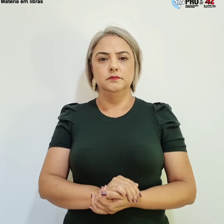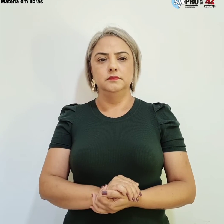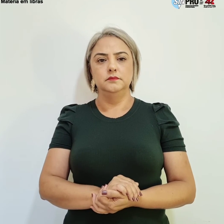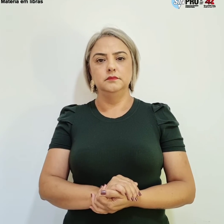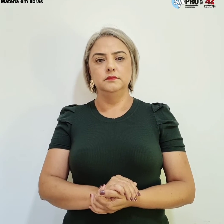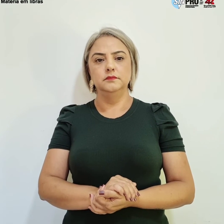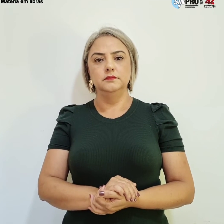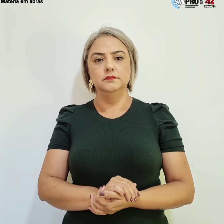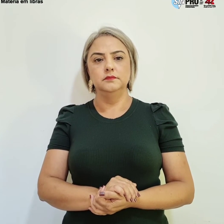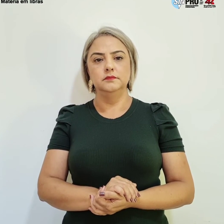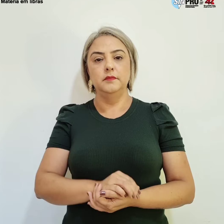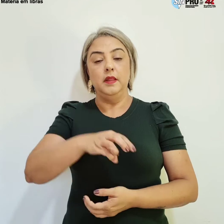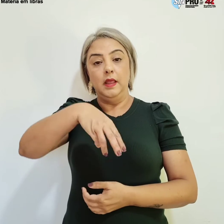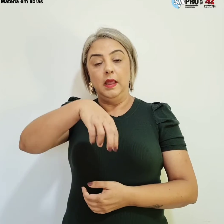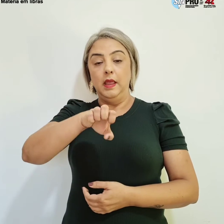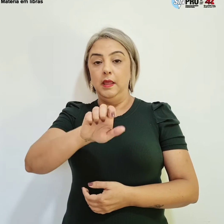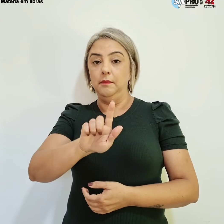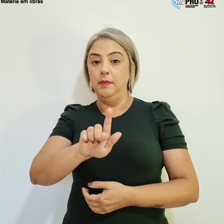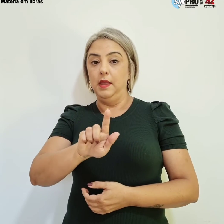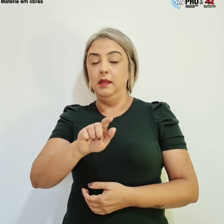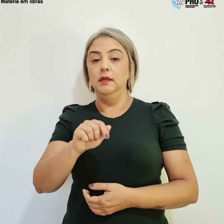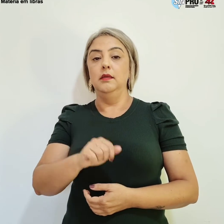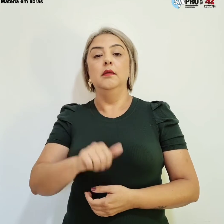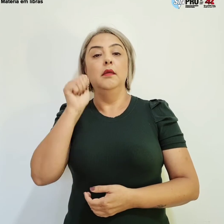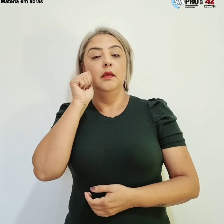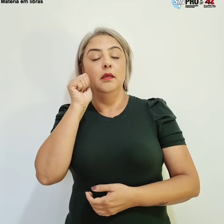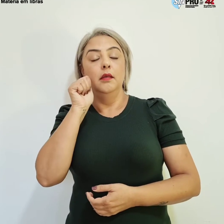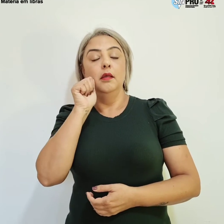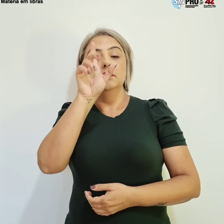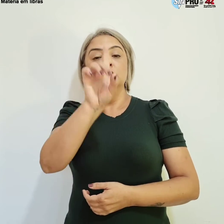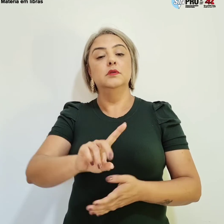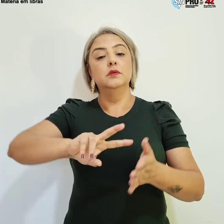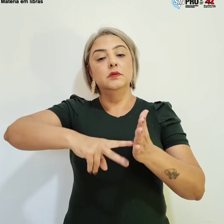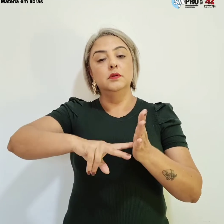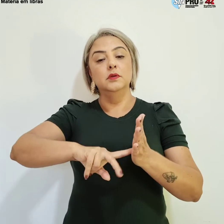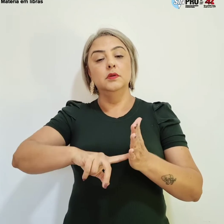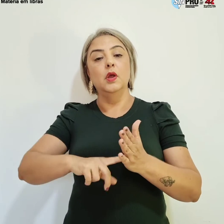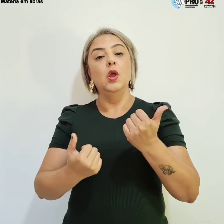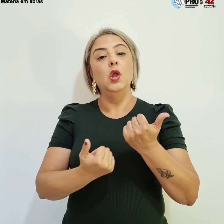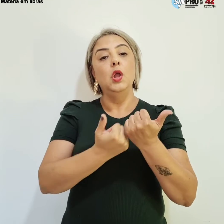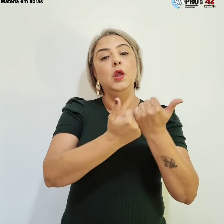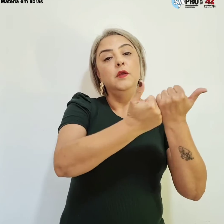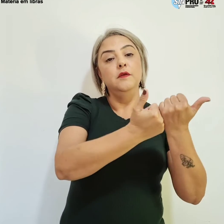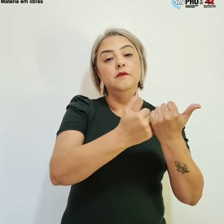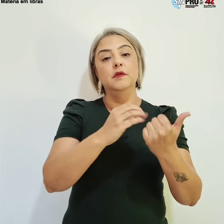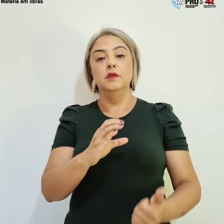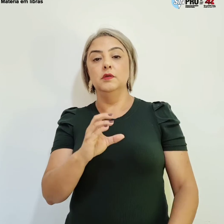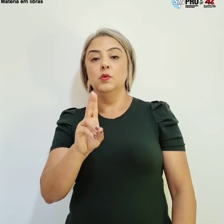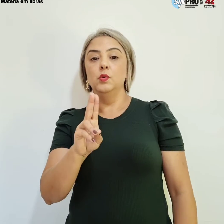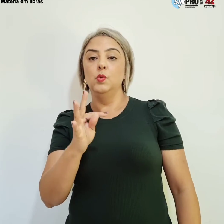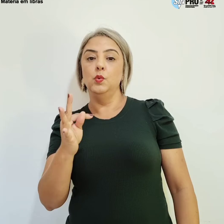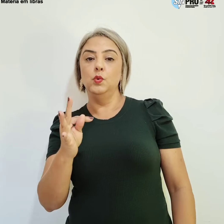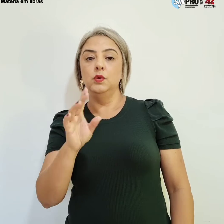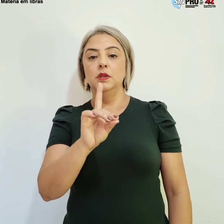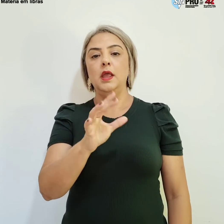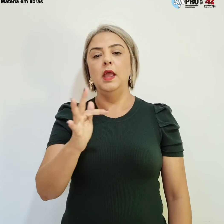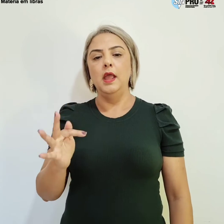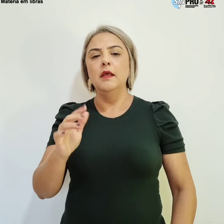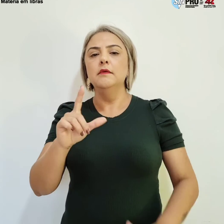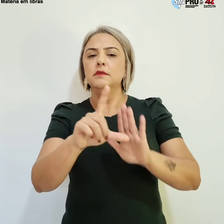Meg Guimarães, diretora do Simpro-DF e vice-presidente da CUT-DF, realça que o debate